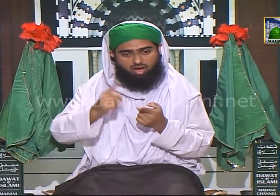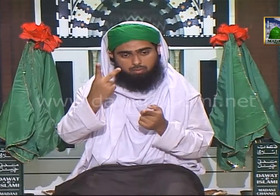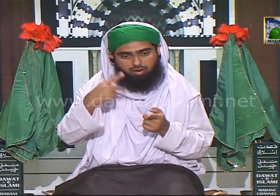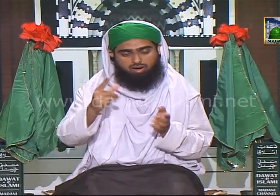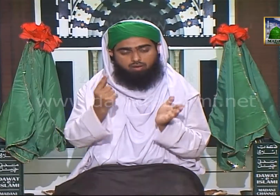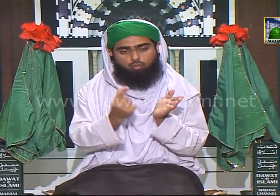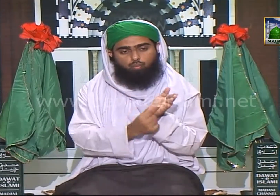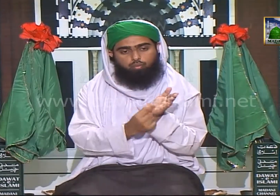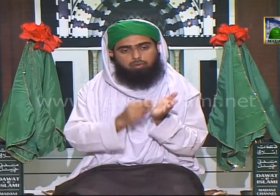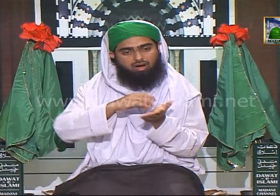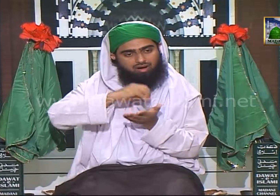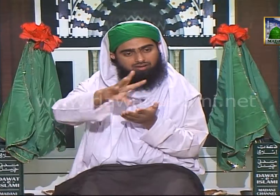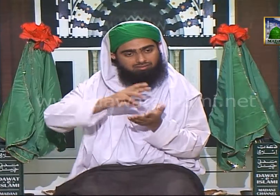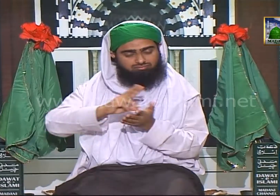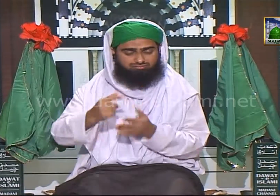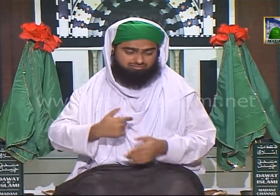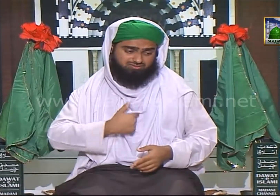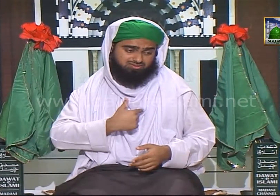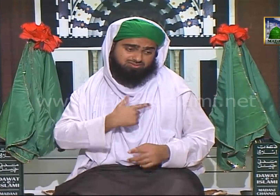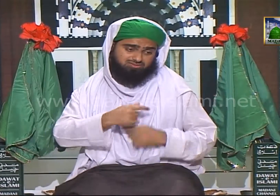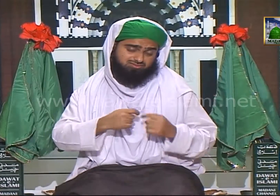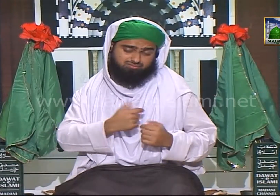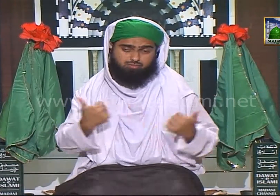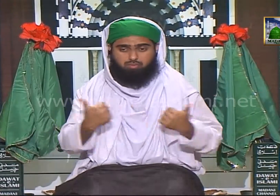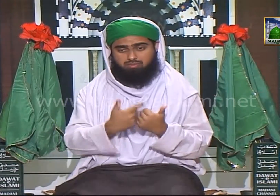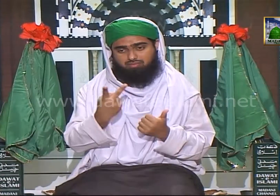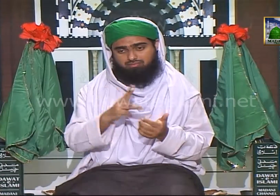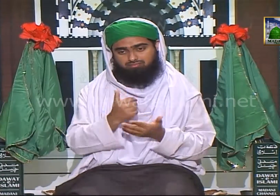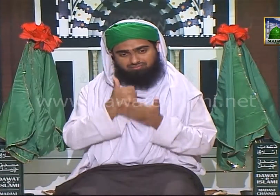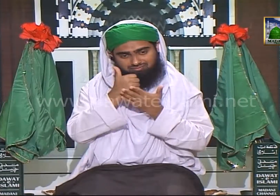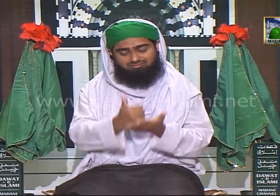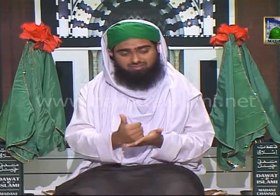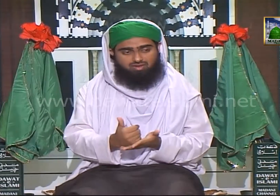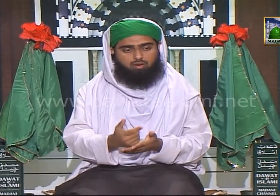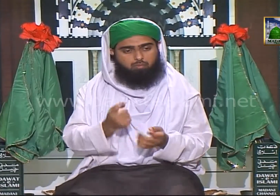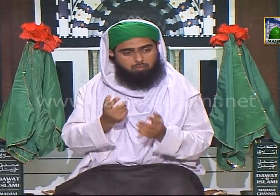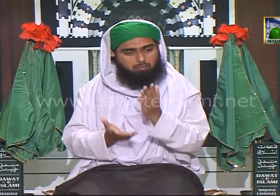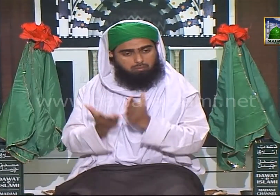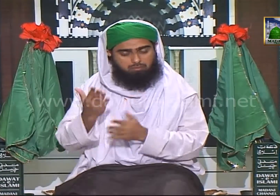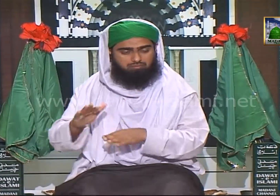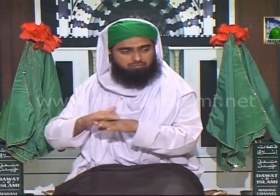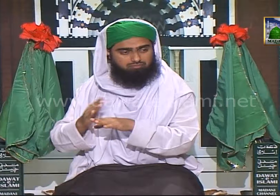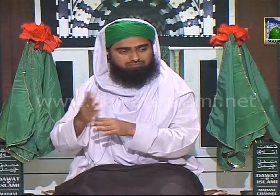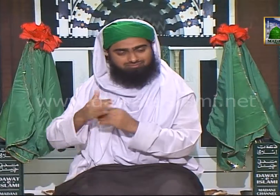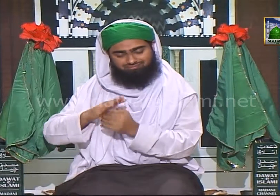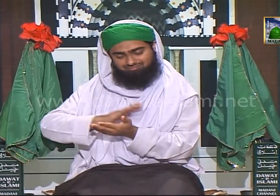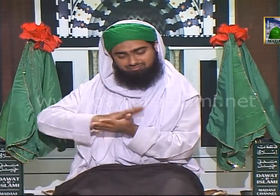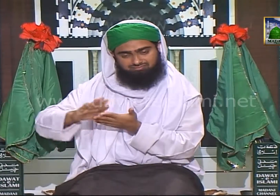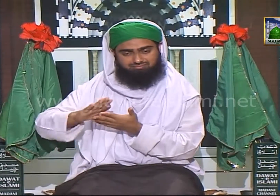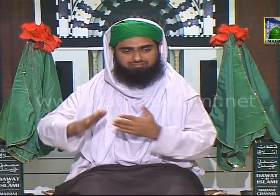کو، کیونکہ زیادہ مال کی محبت تو قارونیت کی طرف لے جاتی ہے۔ خیر تو مال کے مزار پر فاتحہ پڑھا میں نے، اور پھر اس